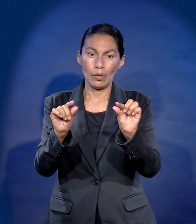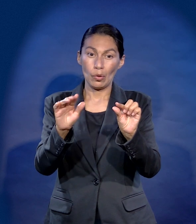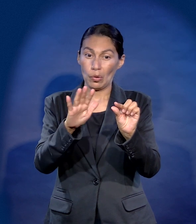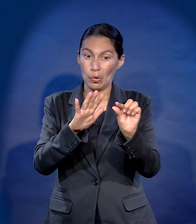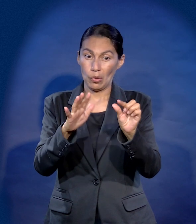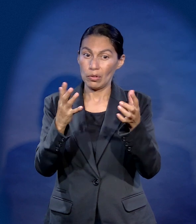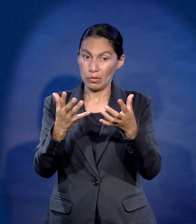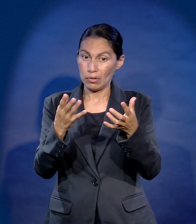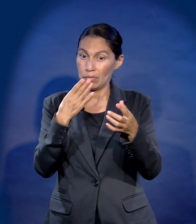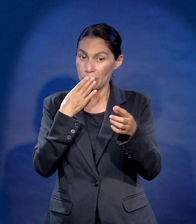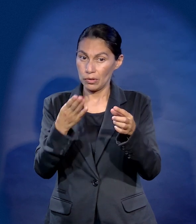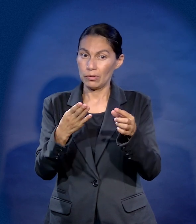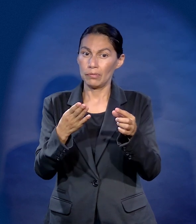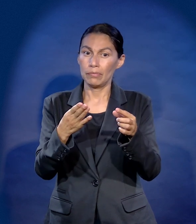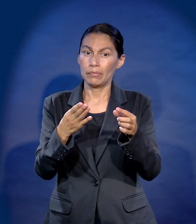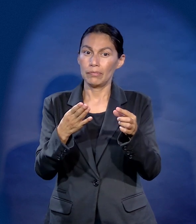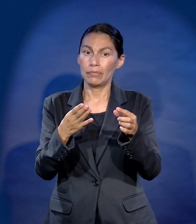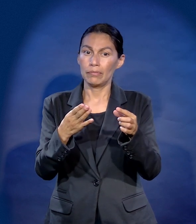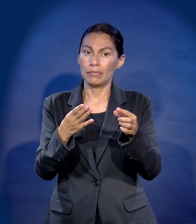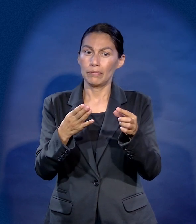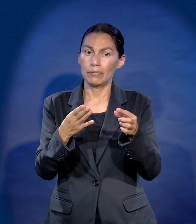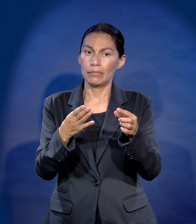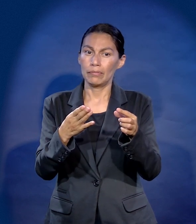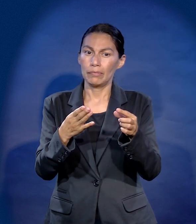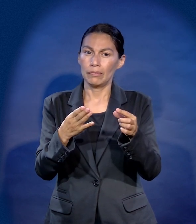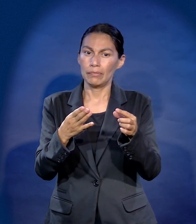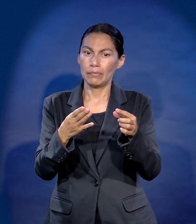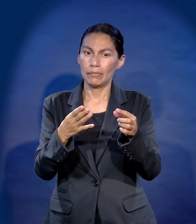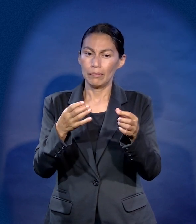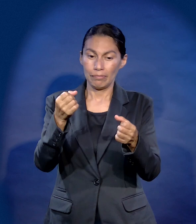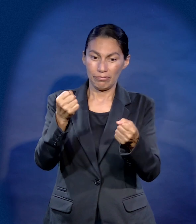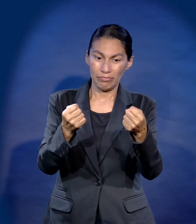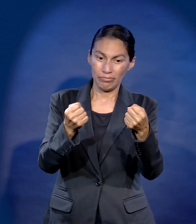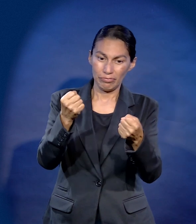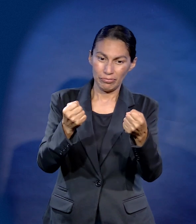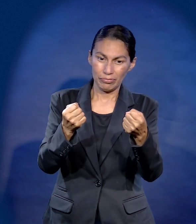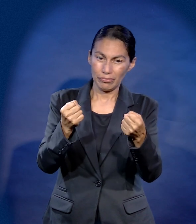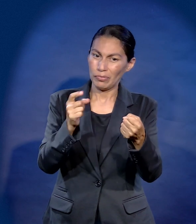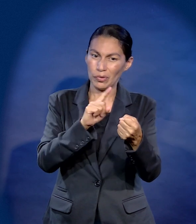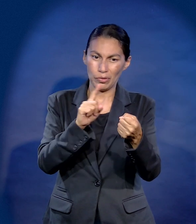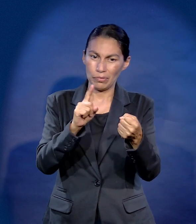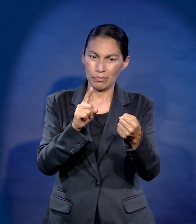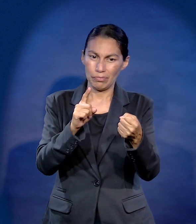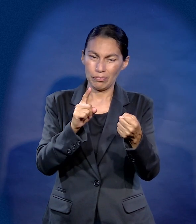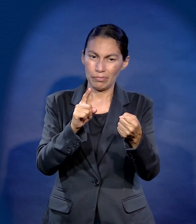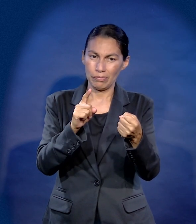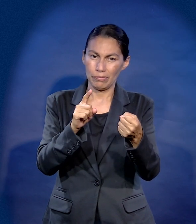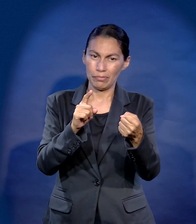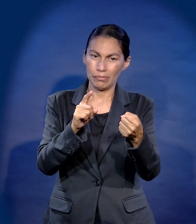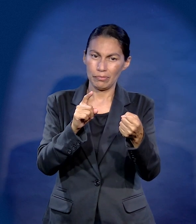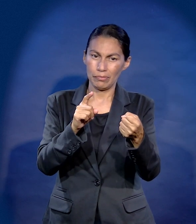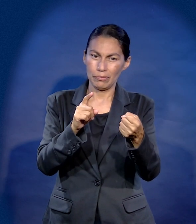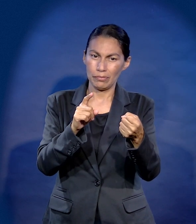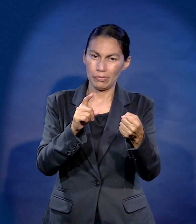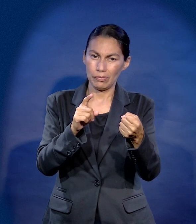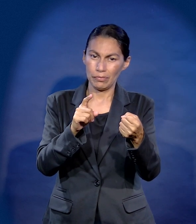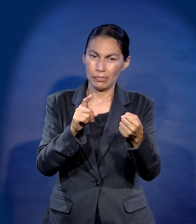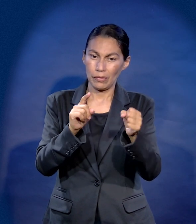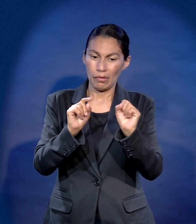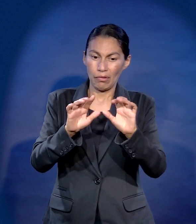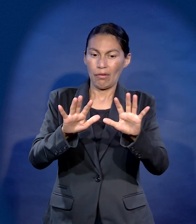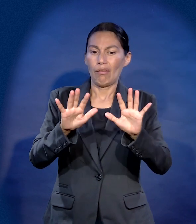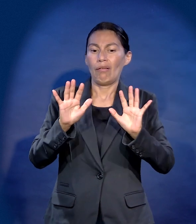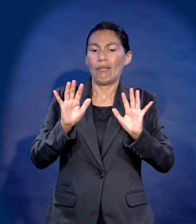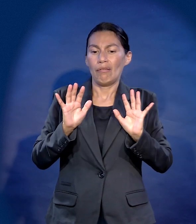obligada para que este sistema funcionara correctamente, y eso era no estorbar los timones de mando, no los